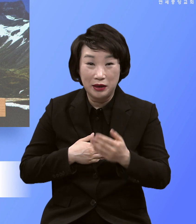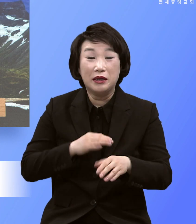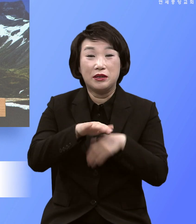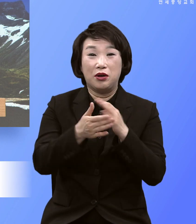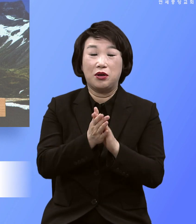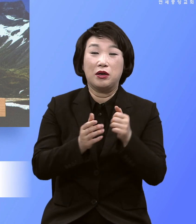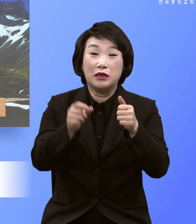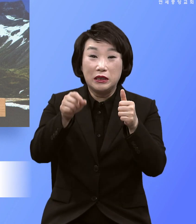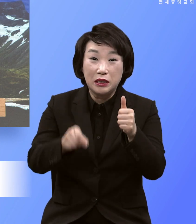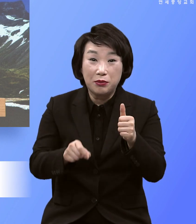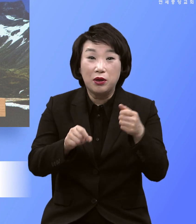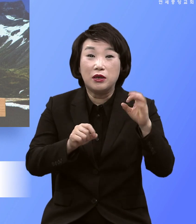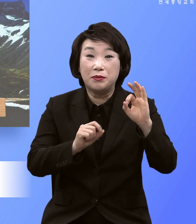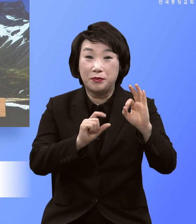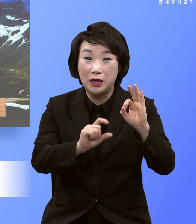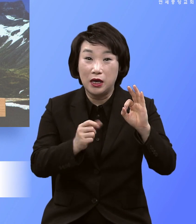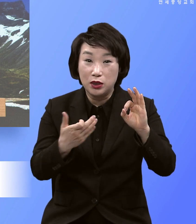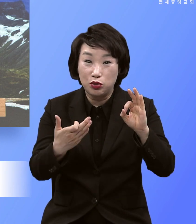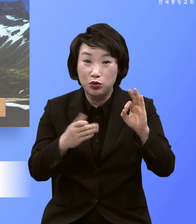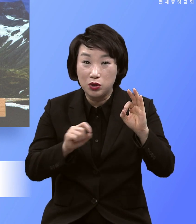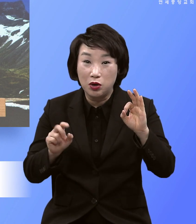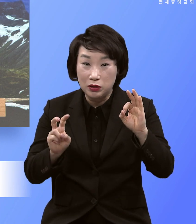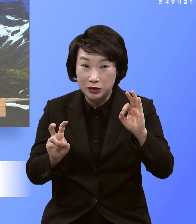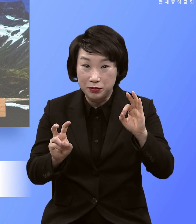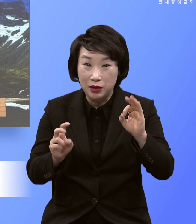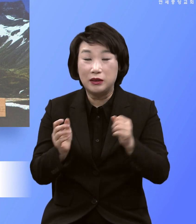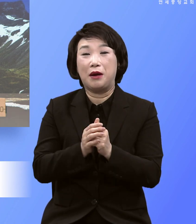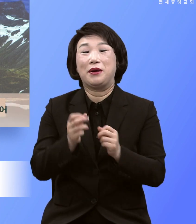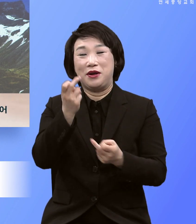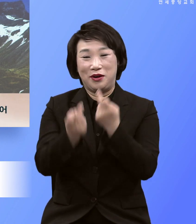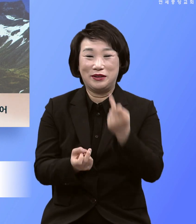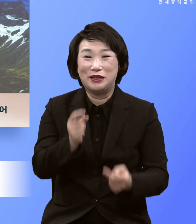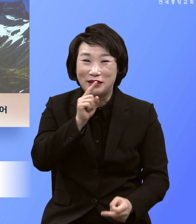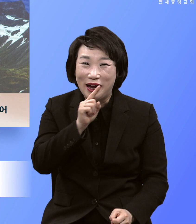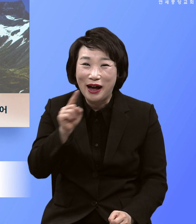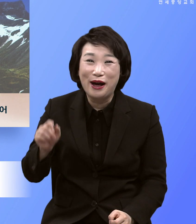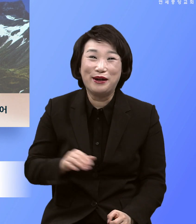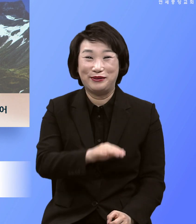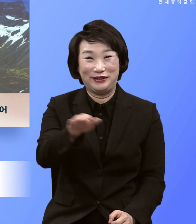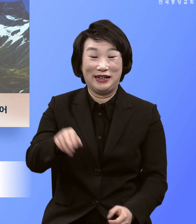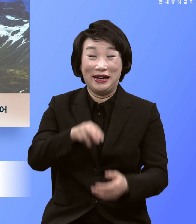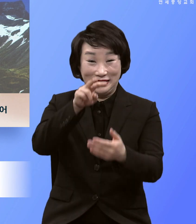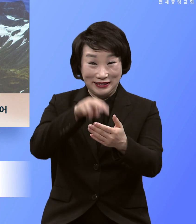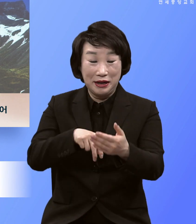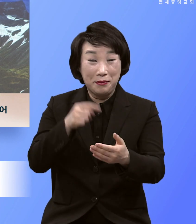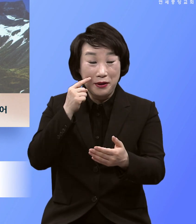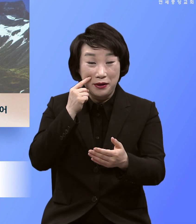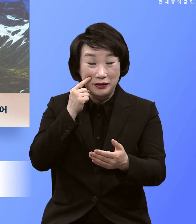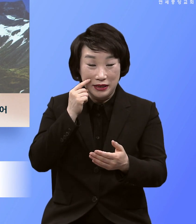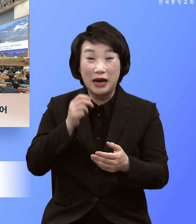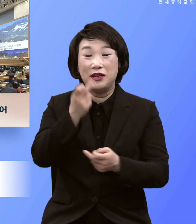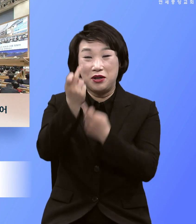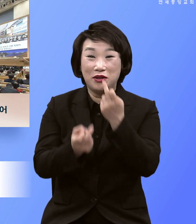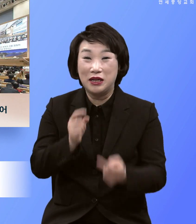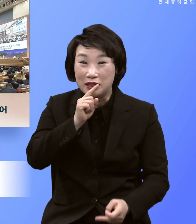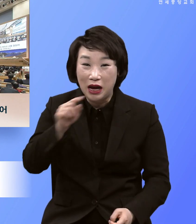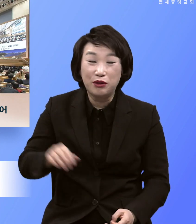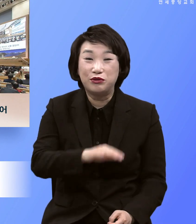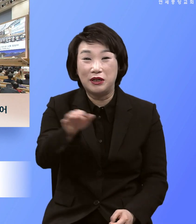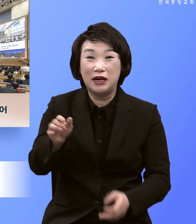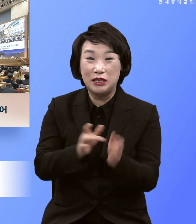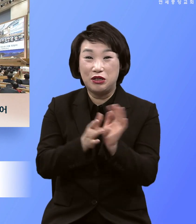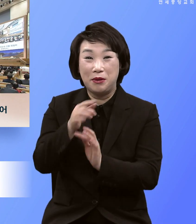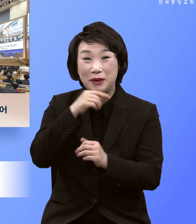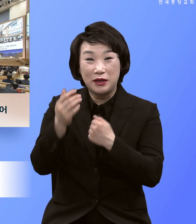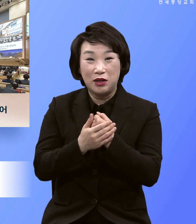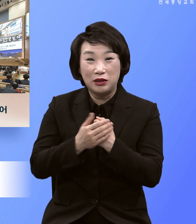히브리서 10장 19절로 20절에 그러므로 형제들아 읽어봐. 그러므로 형제들아 우리가